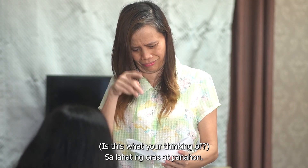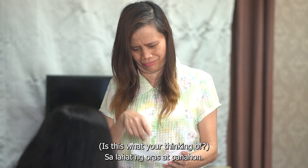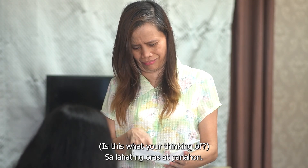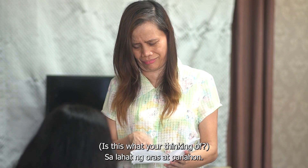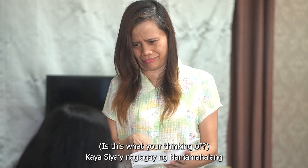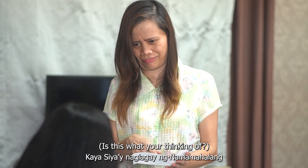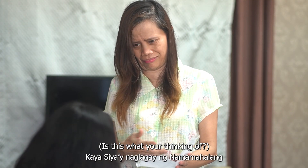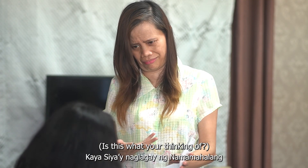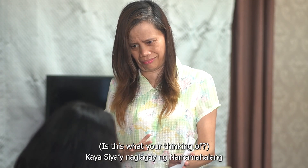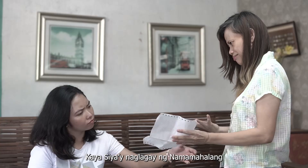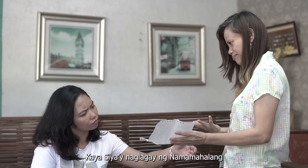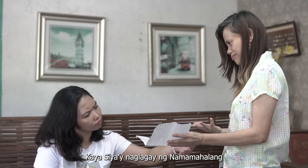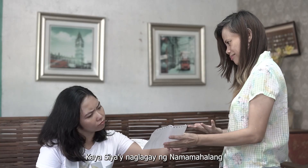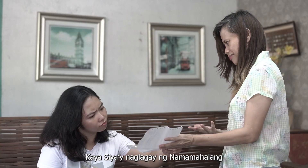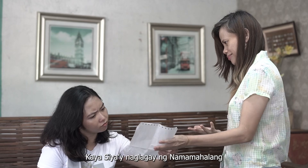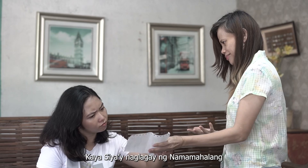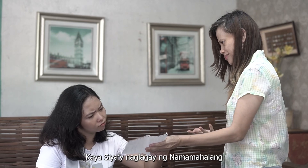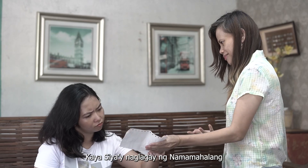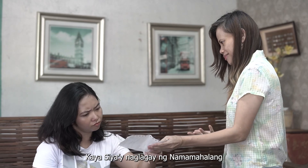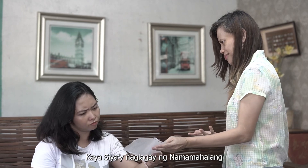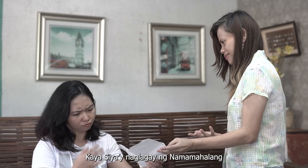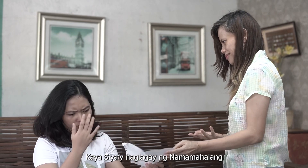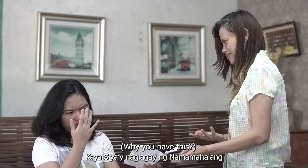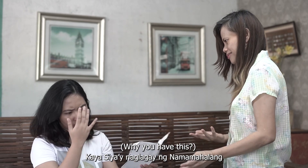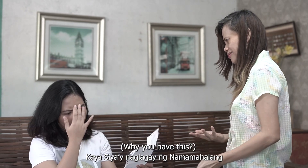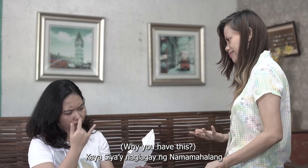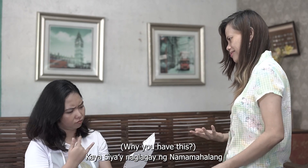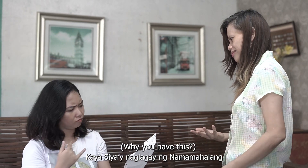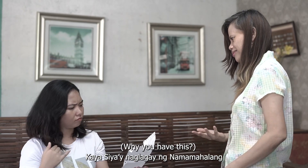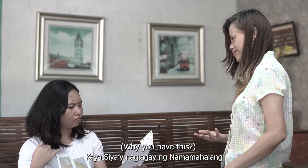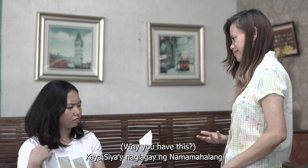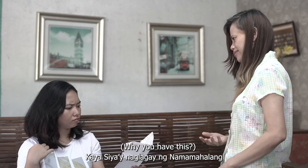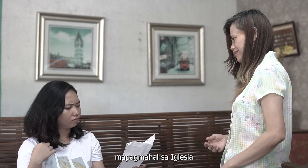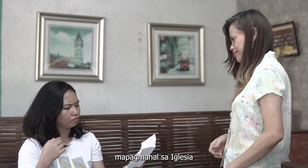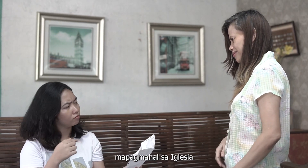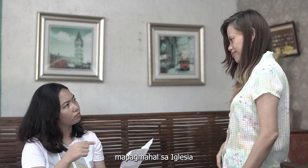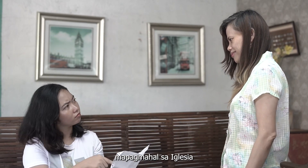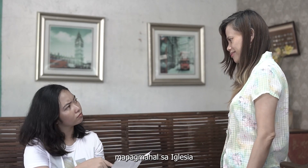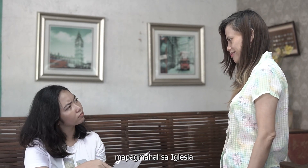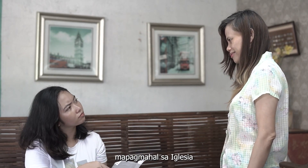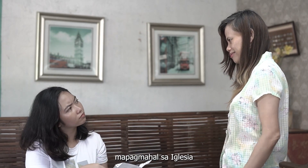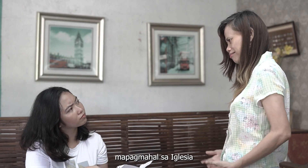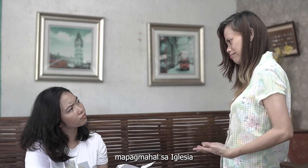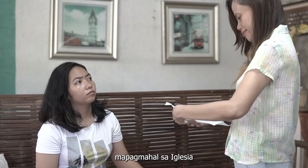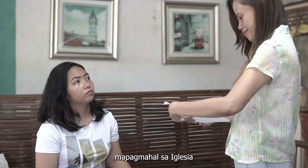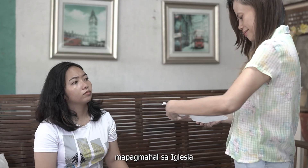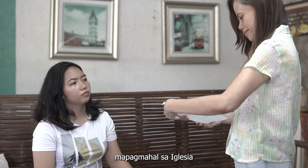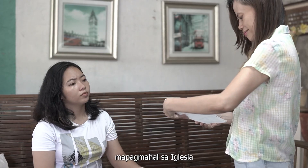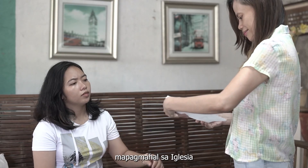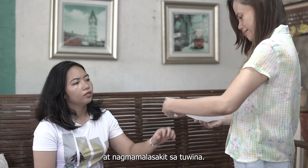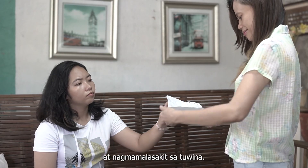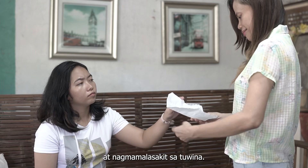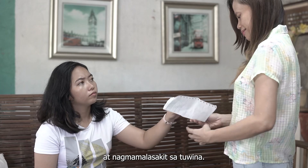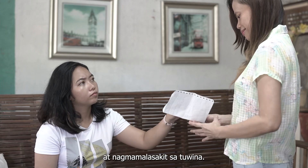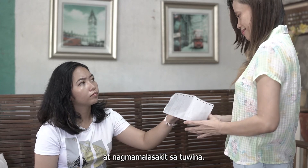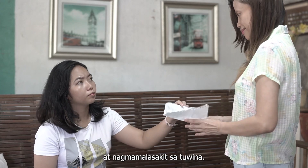panahon, kaya siya'y naglagay ng namamahalang mapagmahal sa iglesia at nagmamalasakit